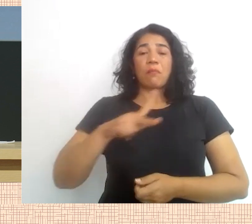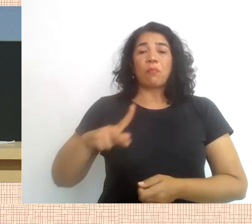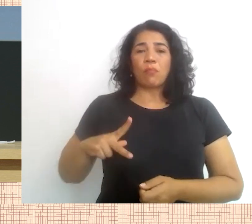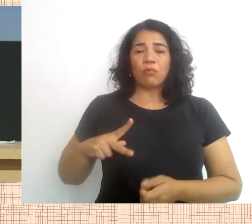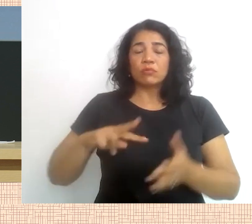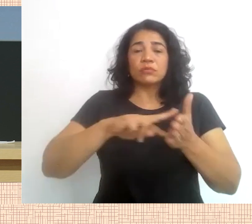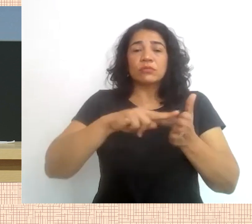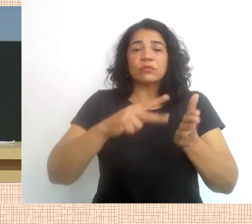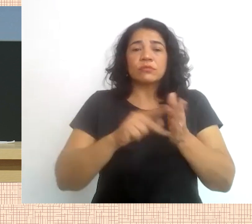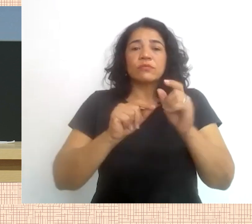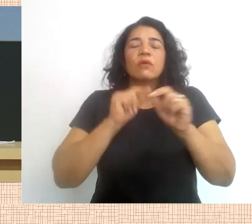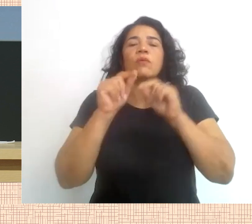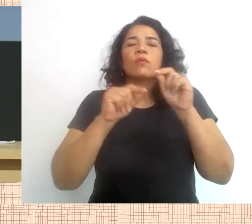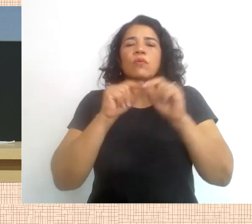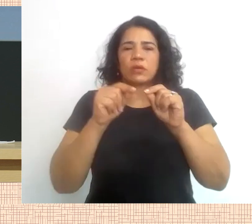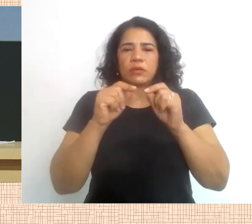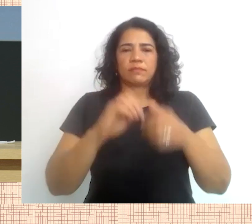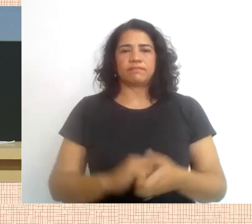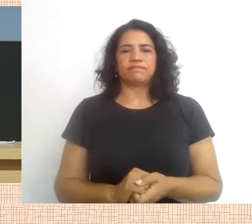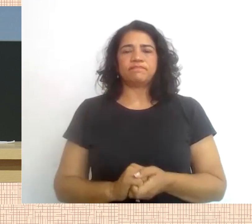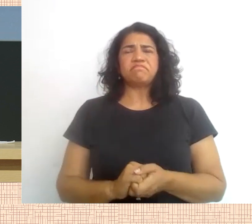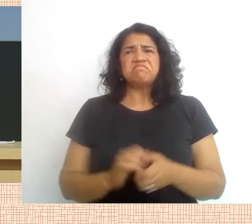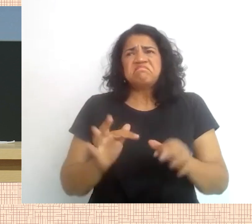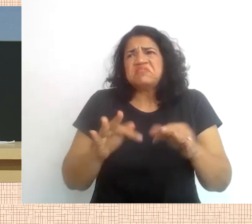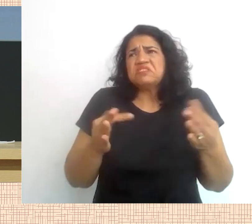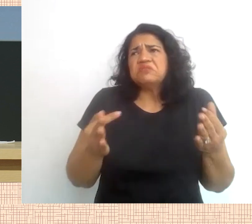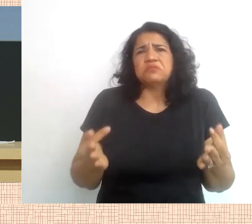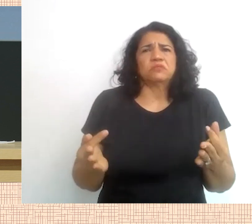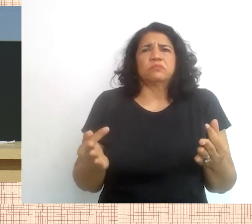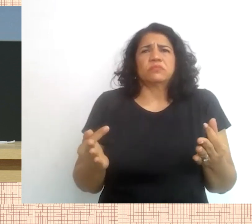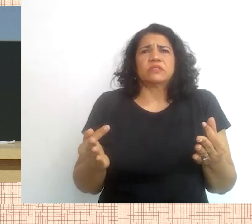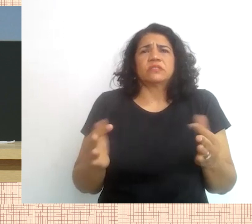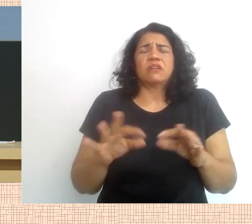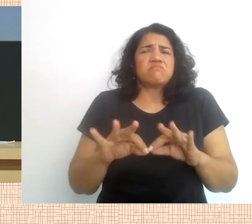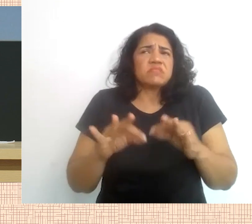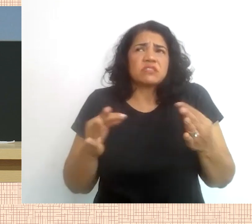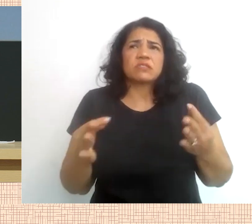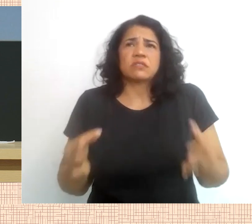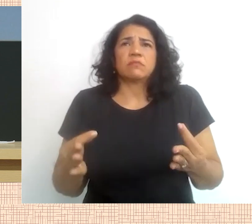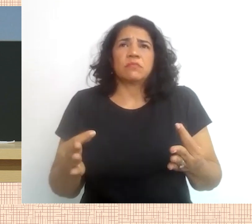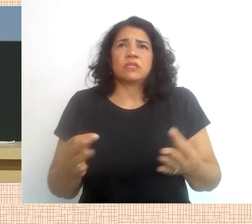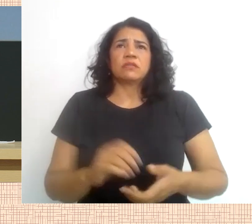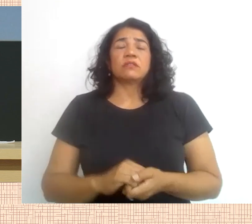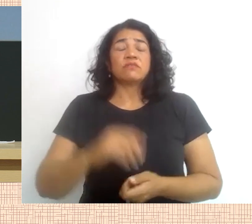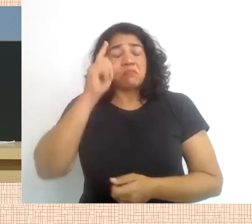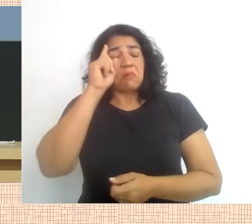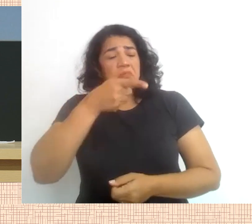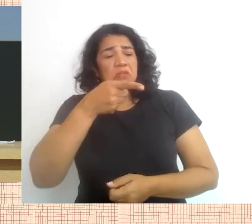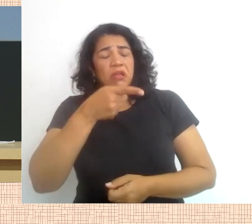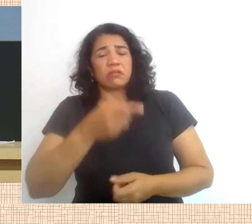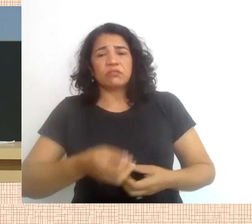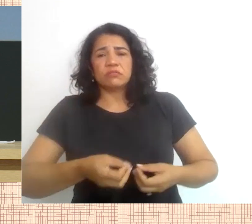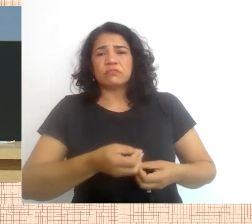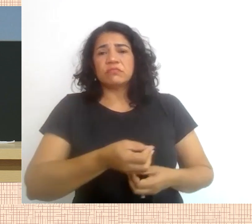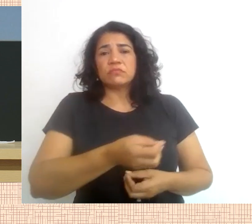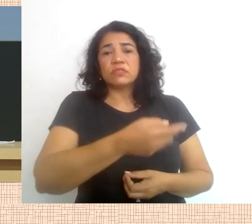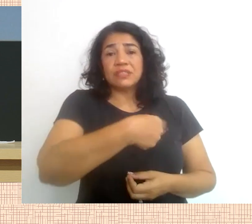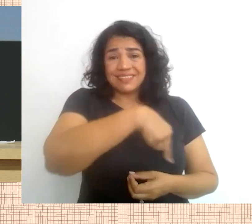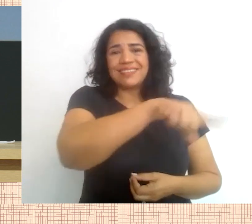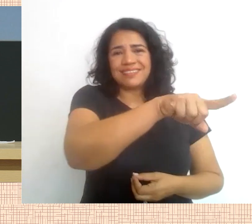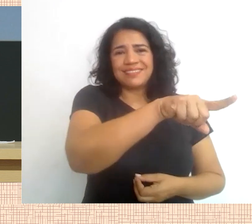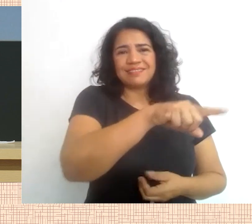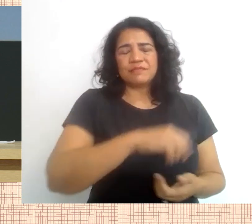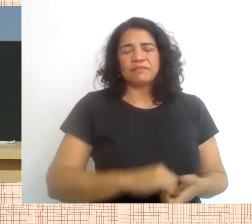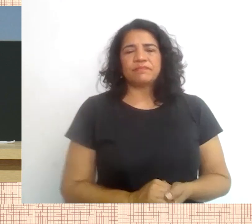quem? Ele é apóstolo de Cristo Jesus. Ele foi enviado de Cristo